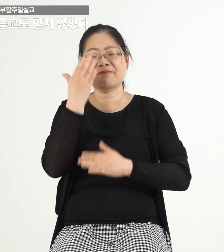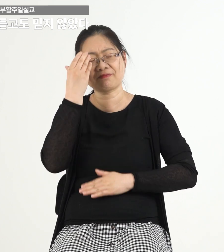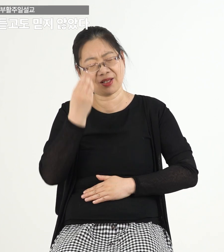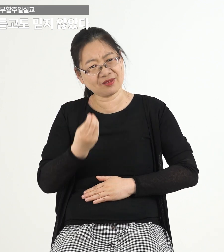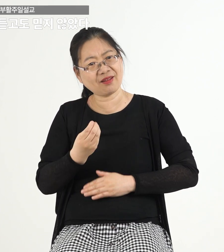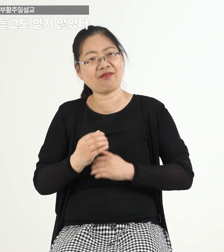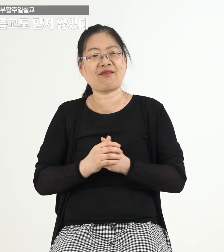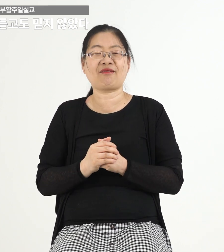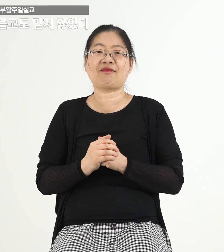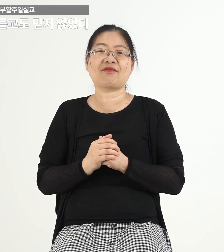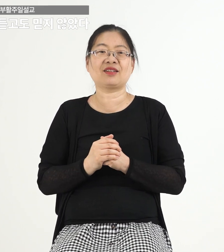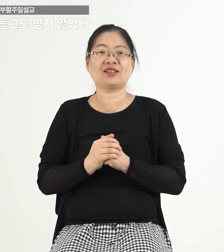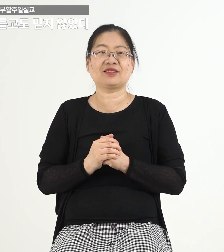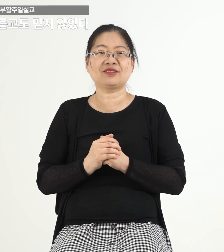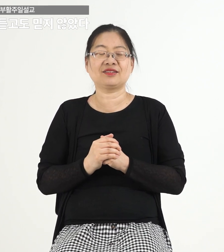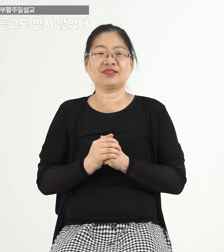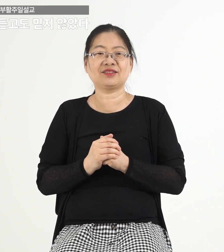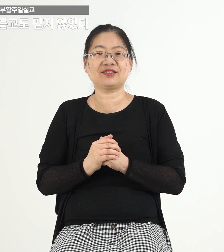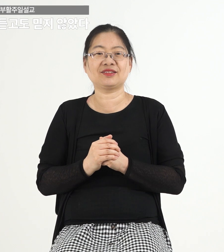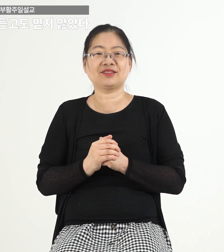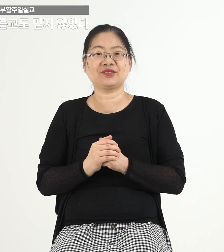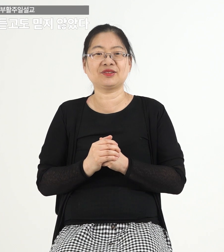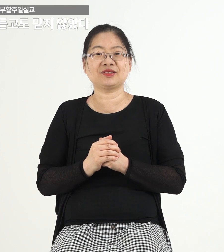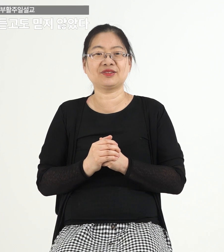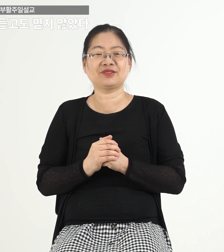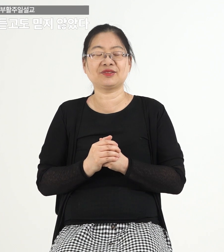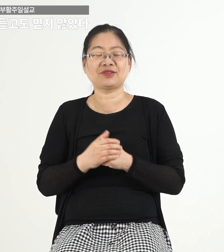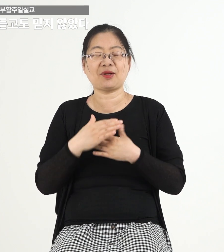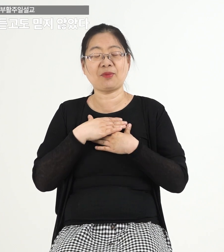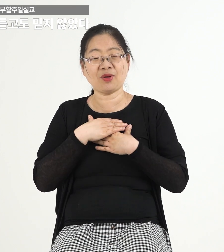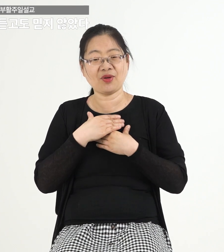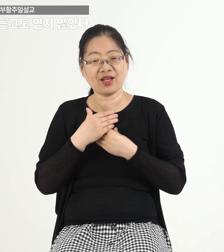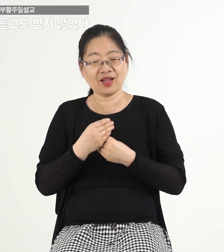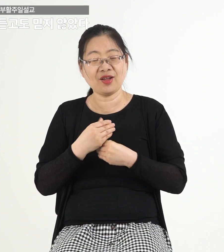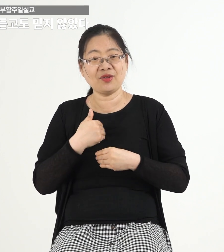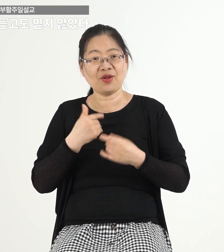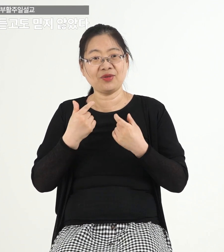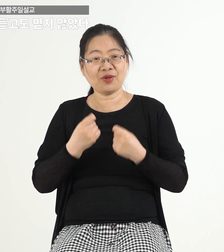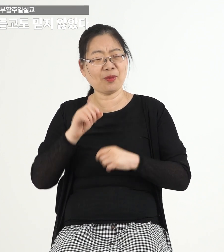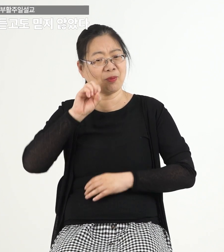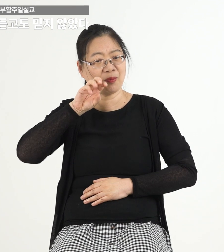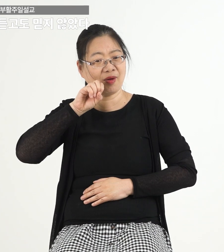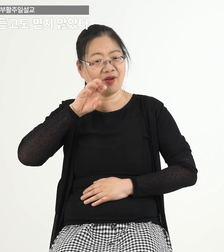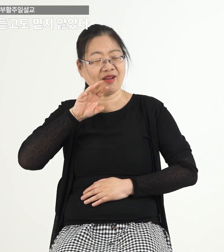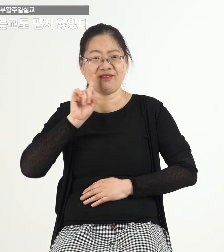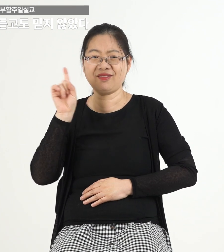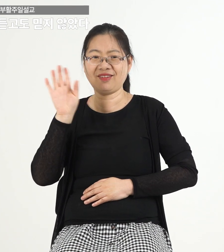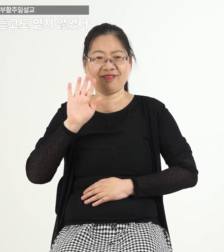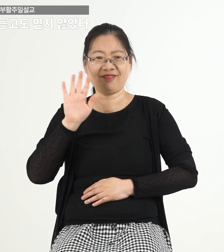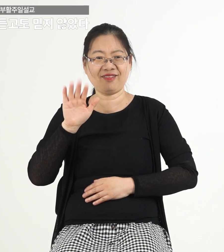봤다. 그냥 이렇게 편하게 저처럼 이렇게 얘기를 했겠어요?